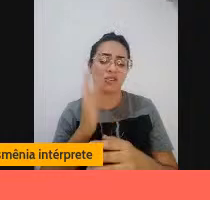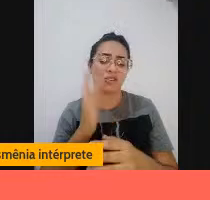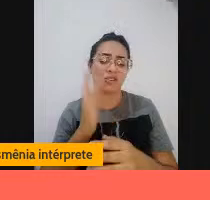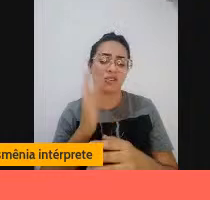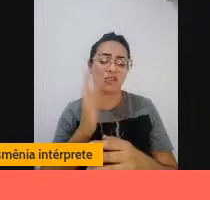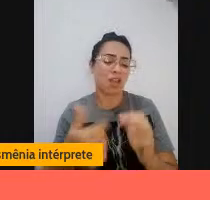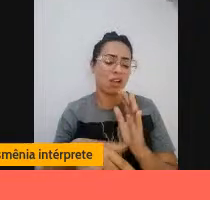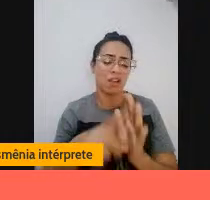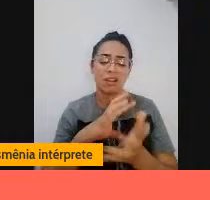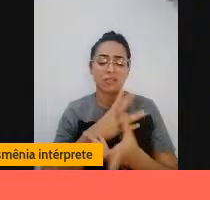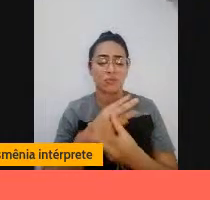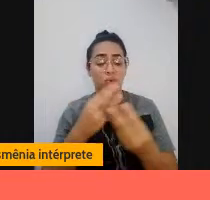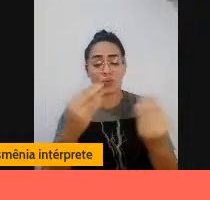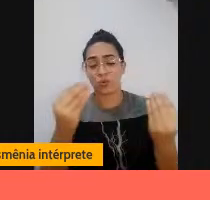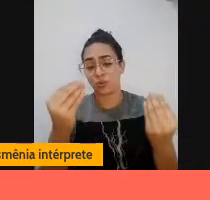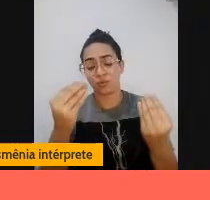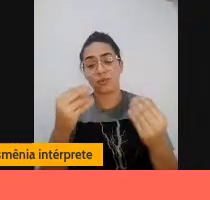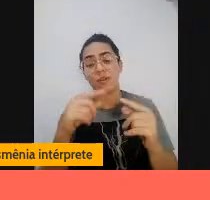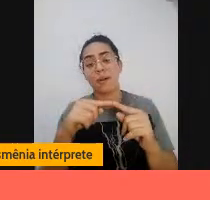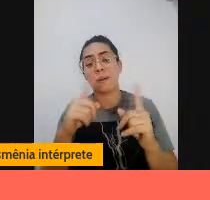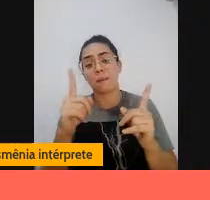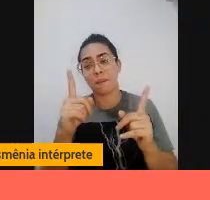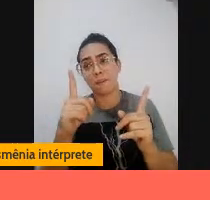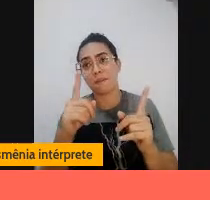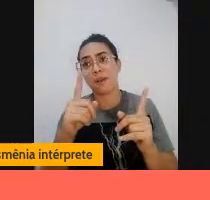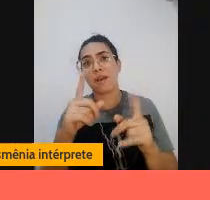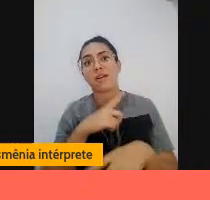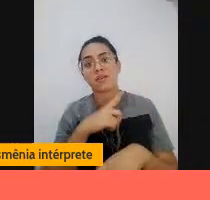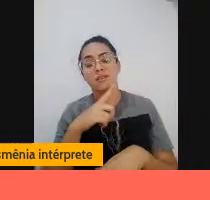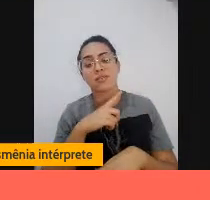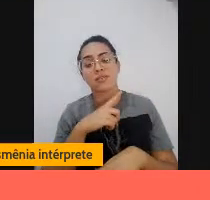A gente tem aí a própria,